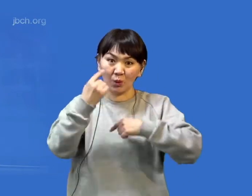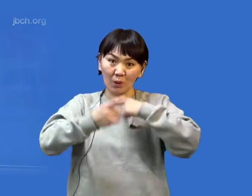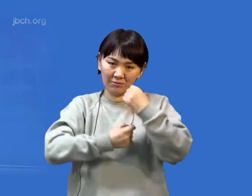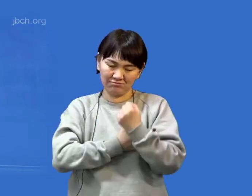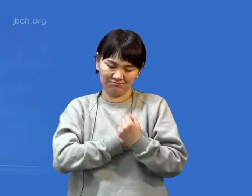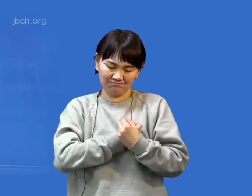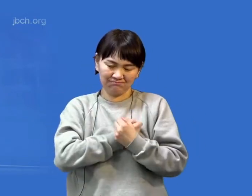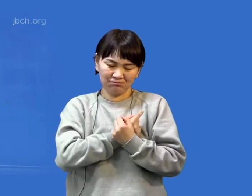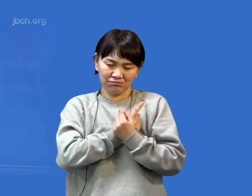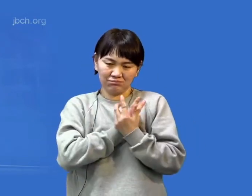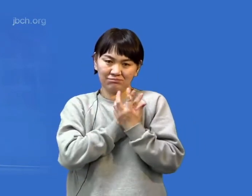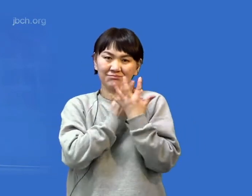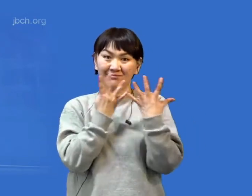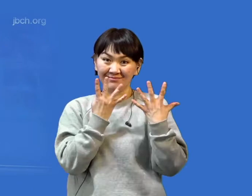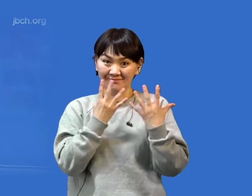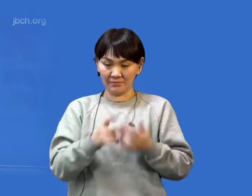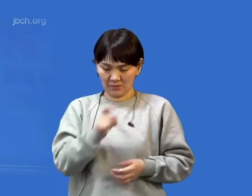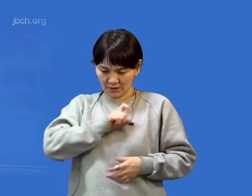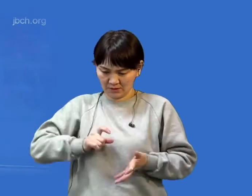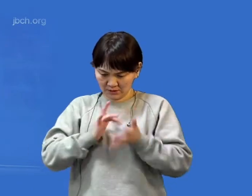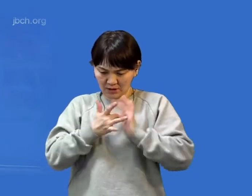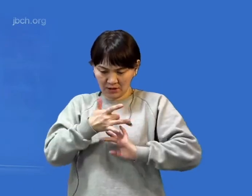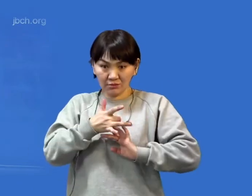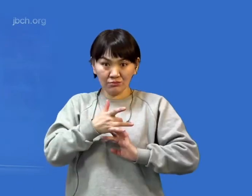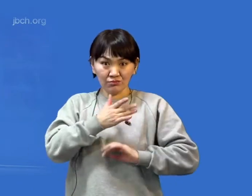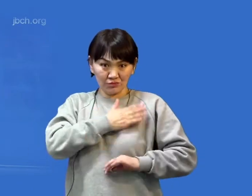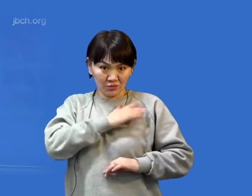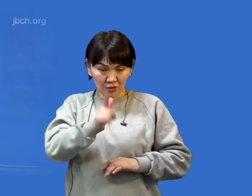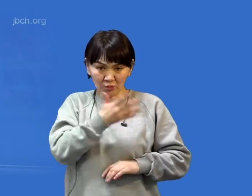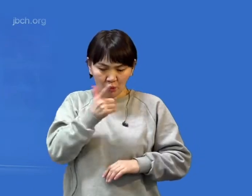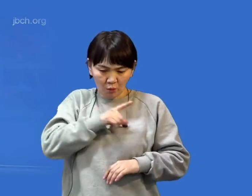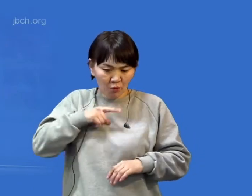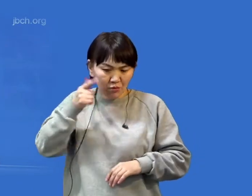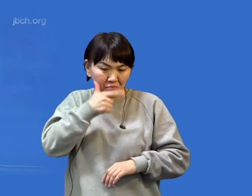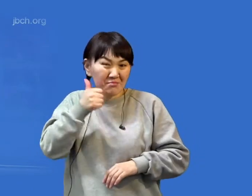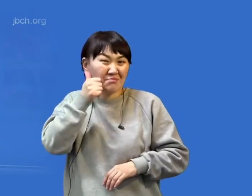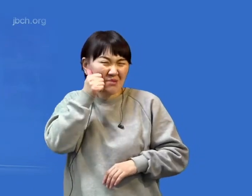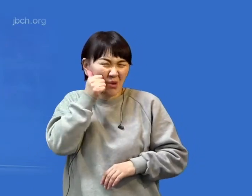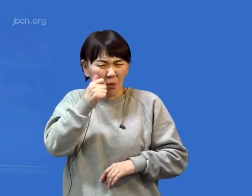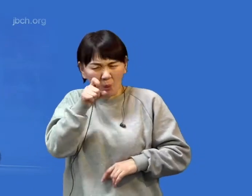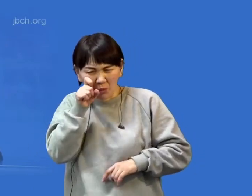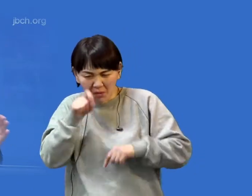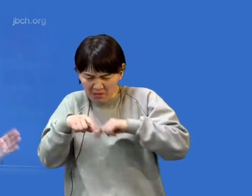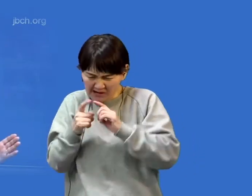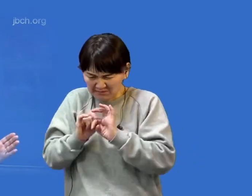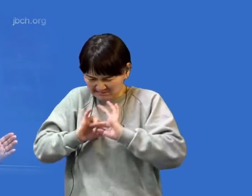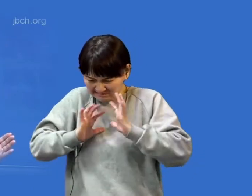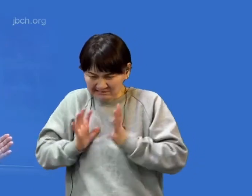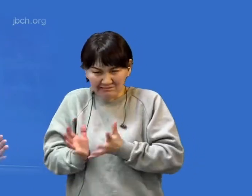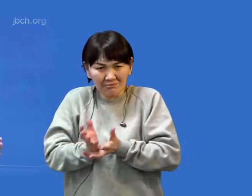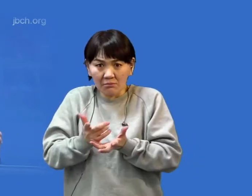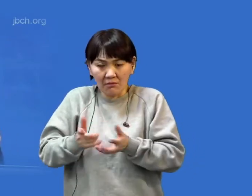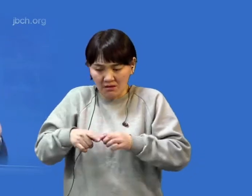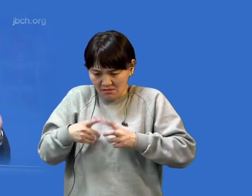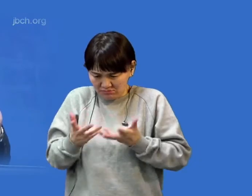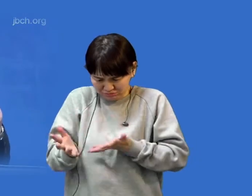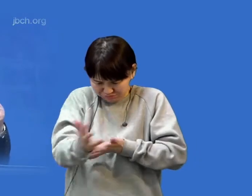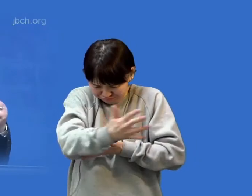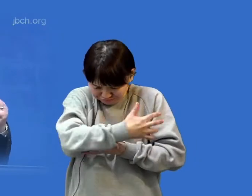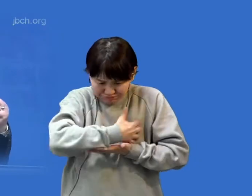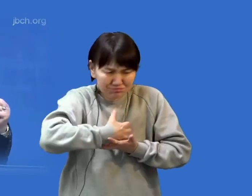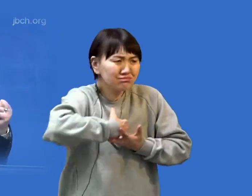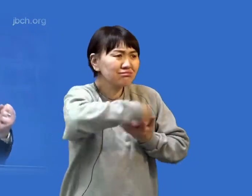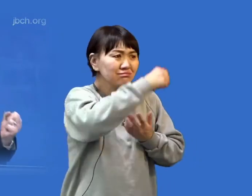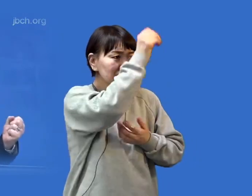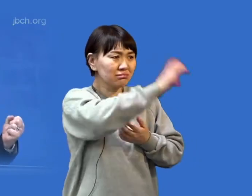Христ Есүсийн хүмүүс өөрсдийн махуудын хүсэлд ачаалтай хамт загалмаад цовдлсон. Тэгвэл өөрийнхөө